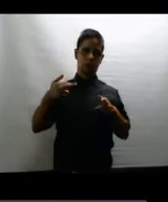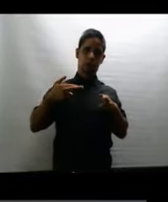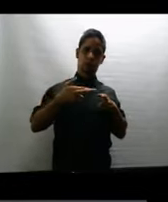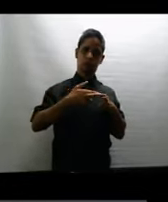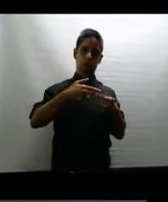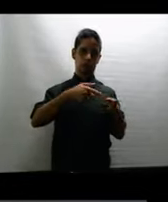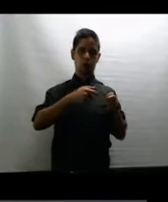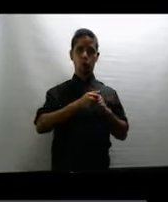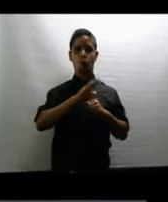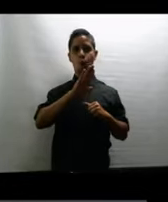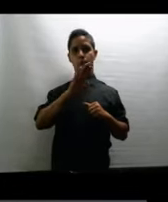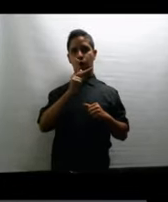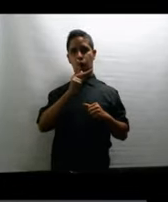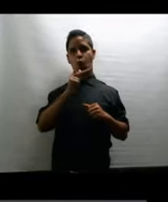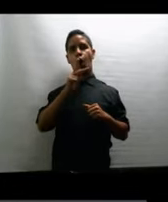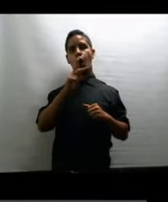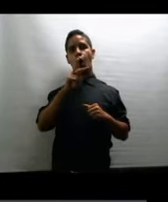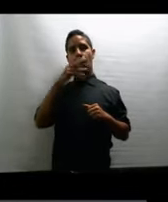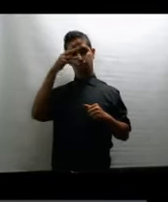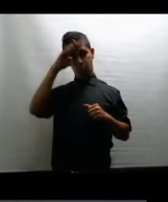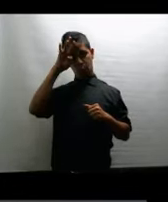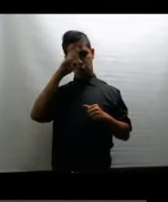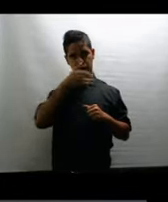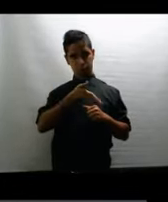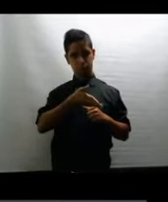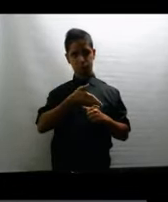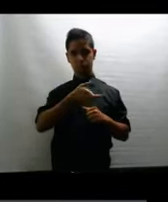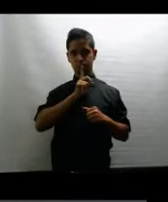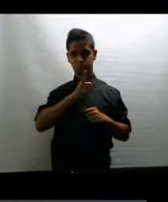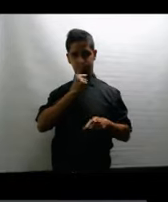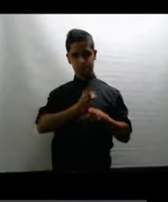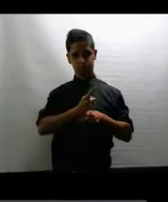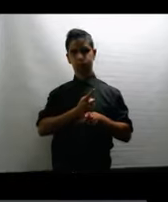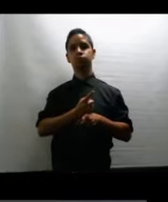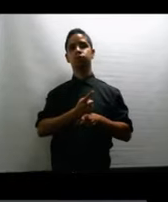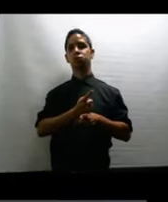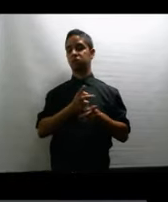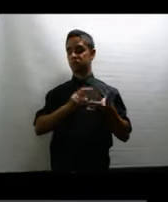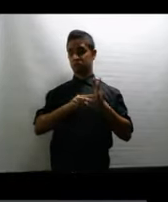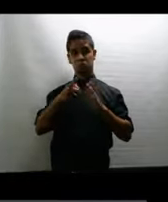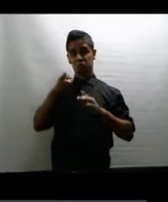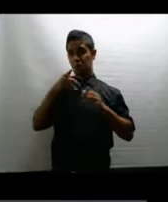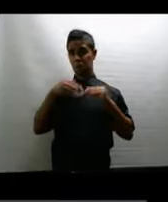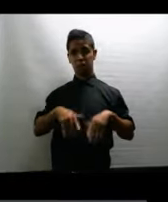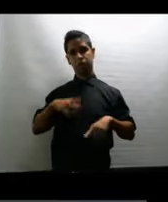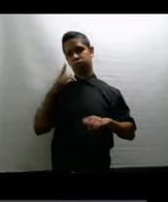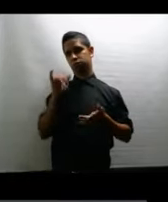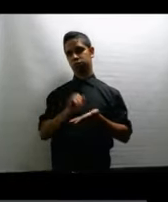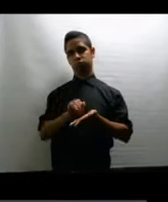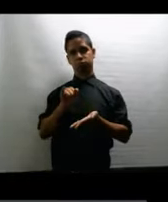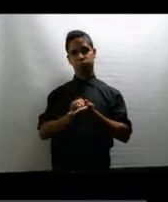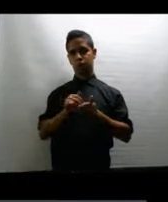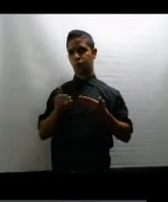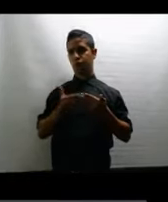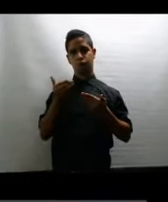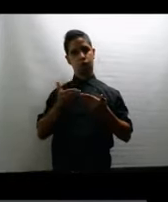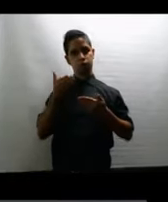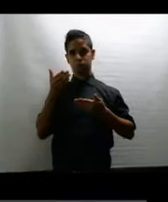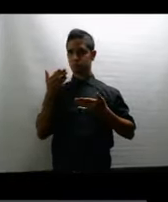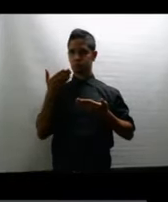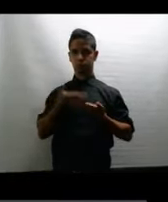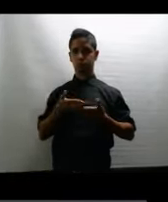hace esquina con el Banco Popular. Ah, exacto. Está bien, o sea, no se puede perder. No. Es fácil